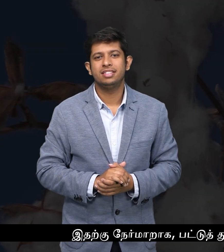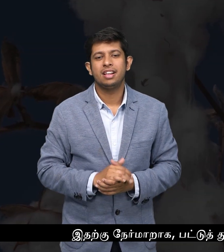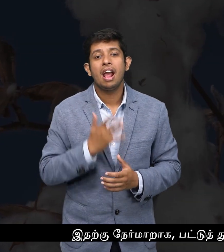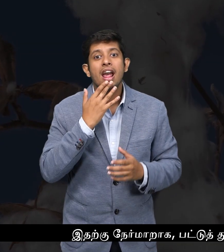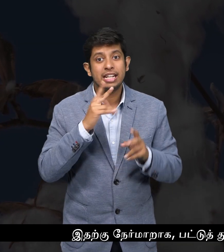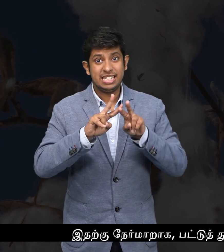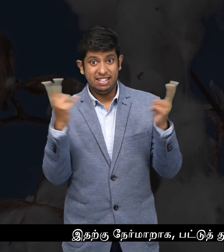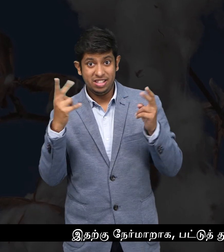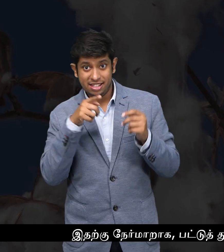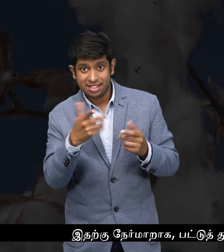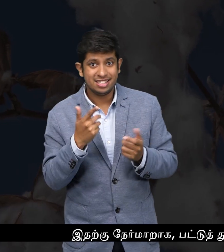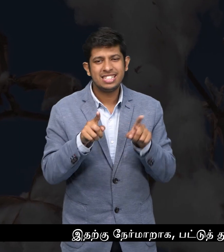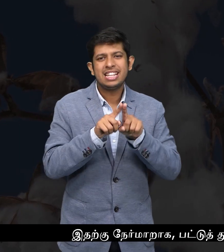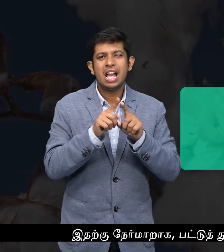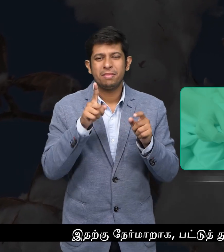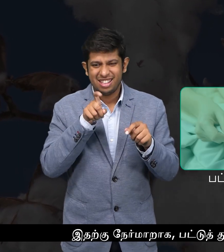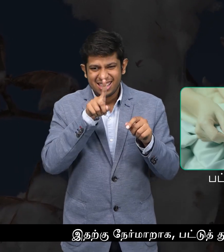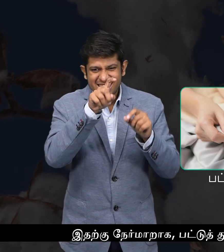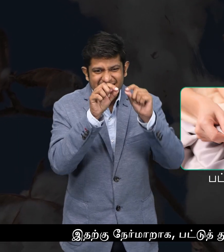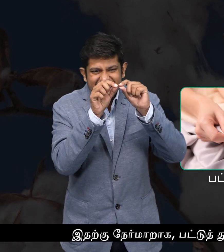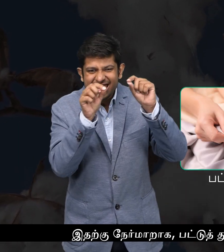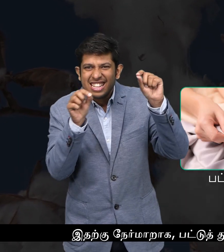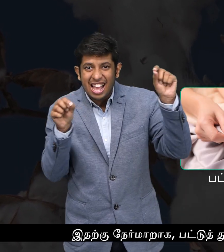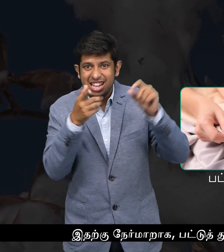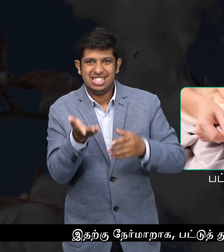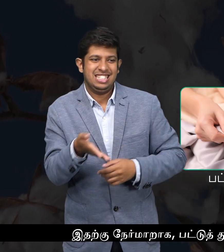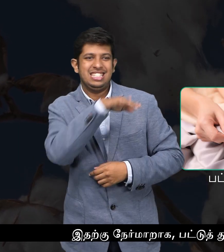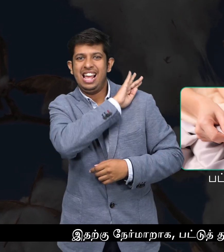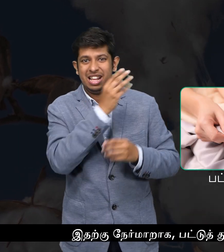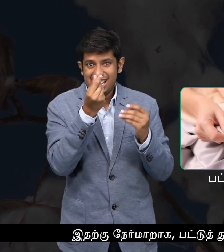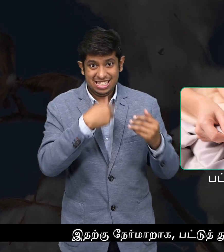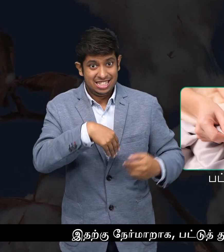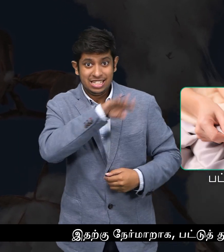இதற்கு நேர்மாறாக பட்டு துணி தொடுவதற்கு மென்மையாகவும்,